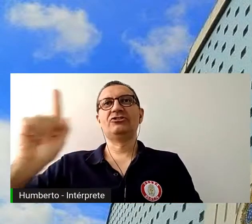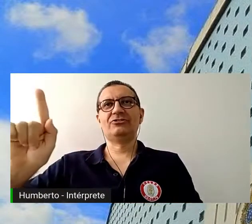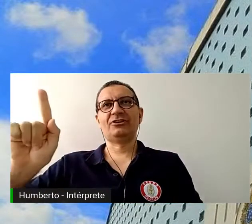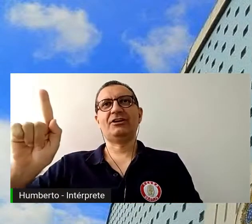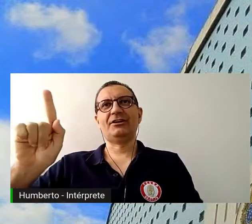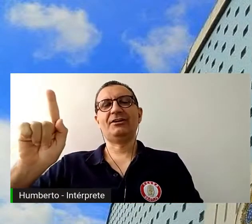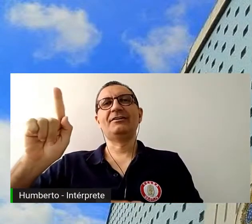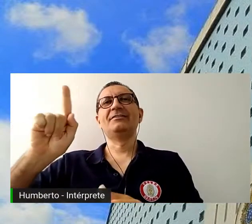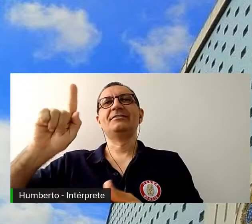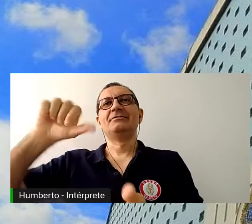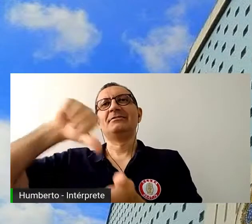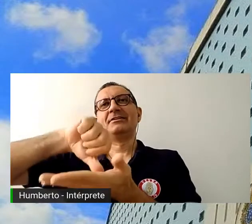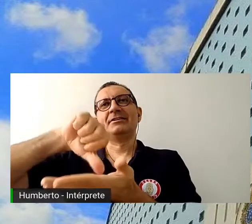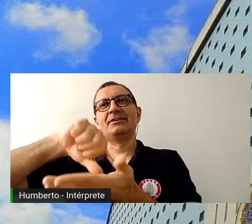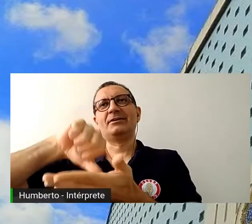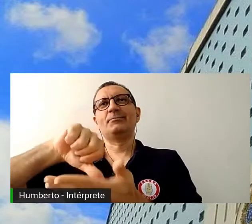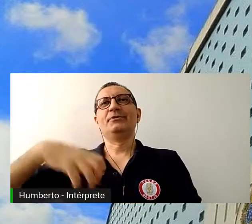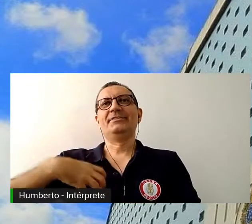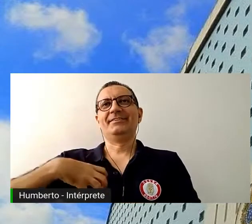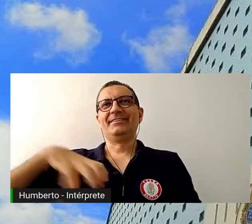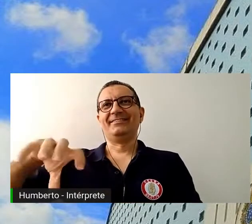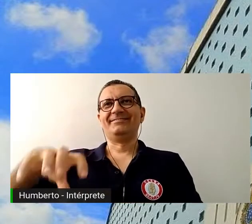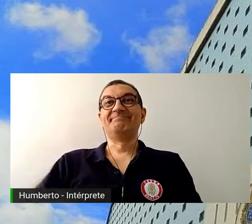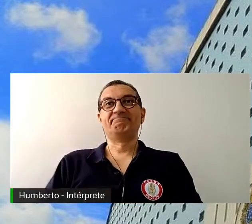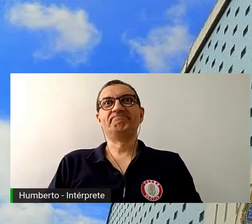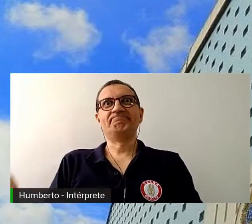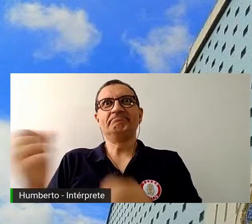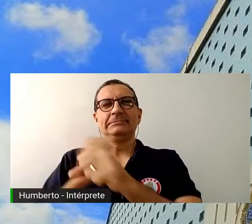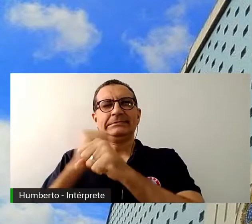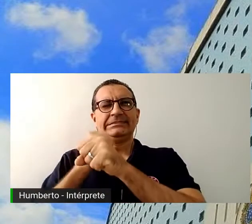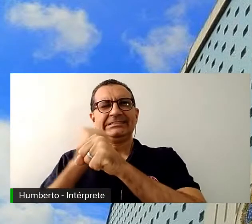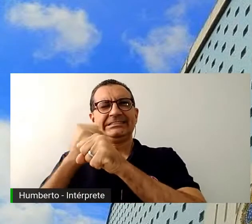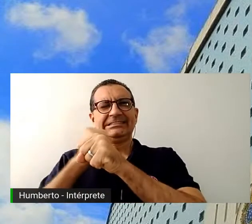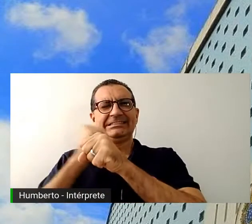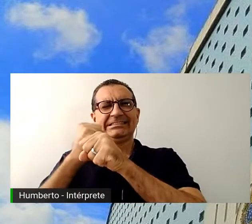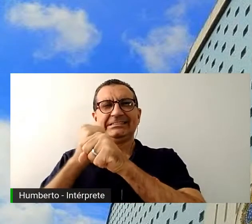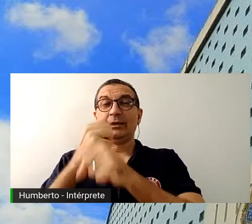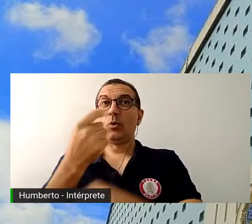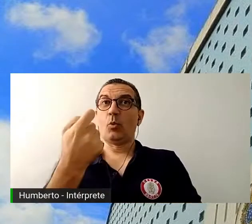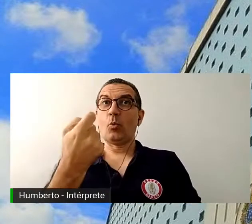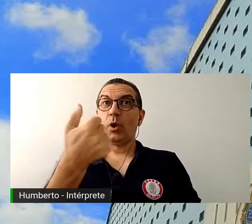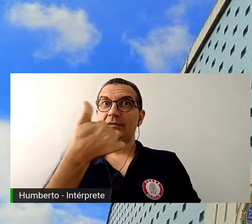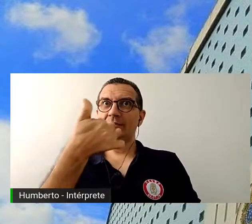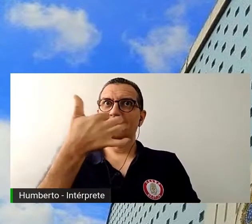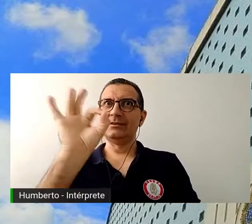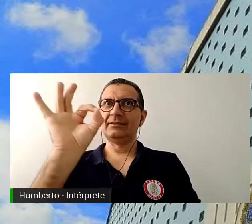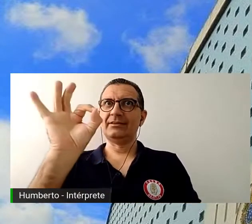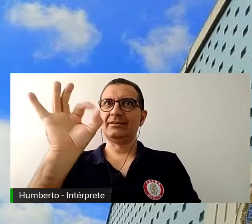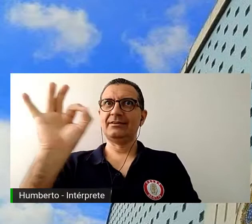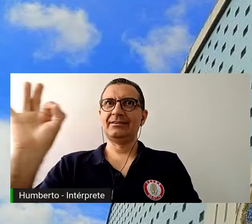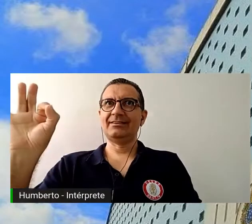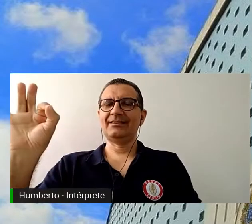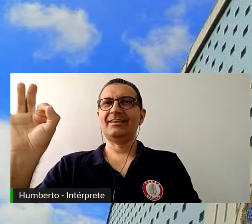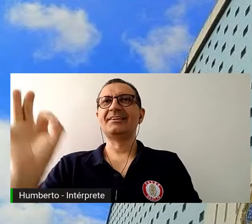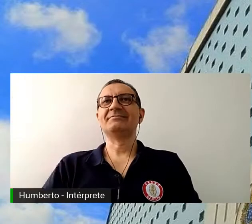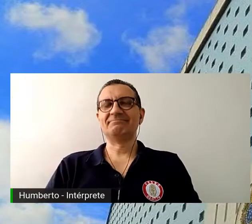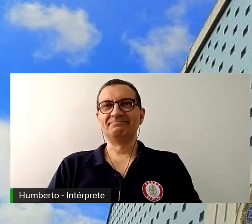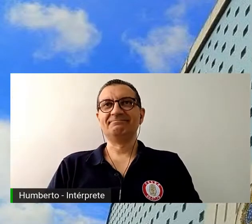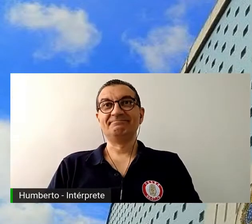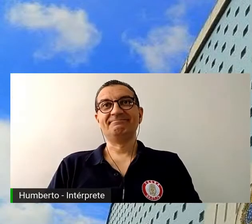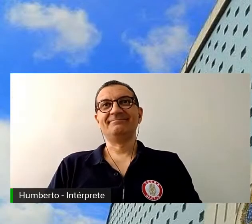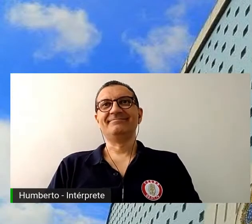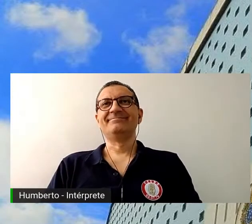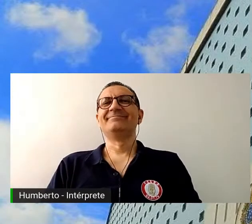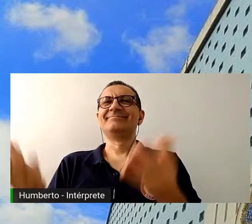poderia ser diferente esse campus, que é quase centenário, se mistura com a história de todo o Instituto, do Instituto Federal da Bahia. E temos